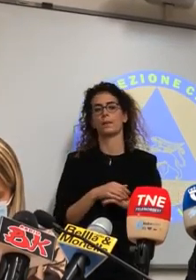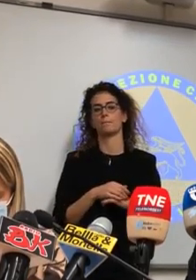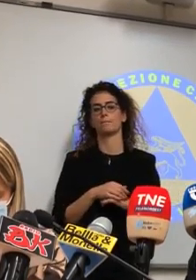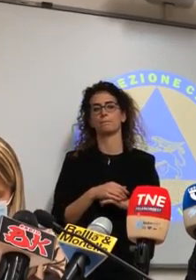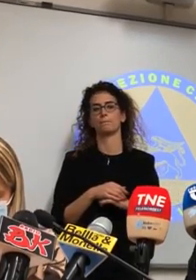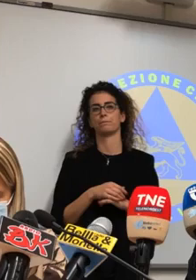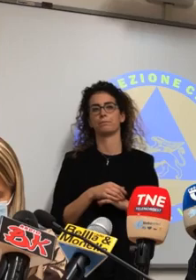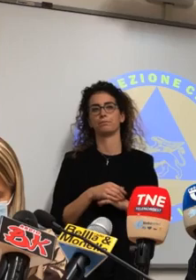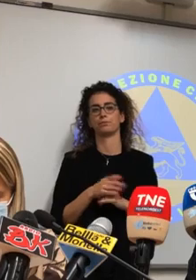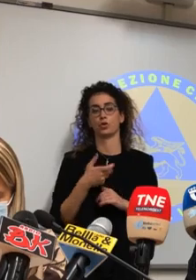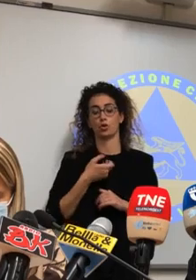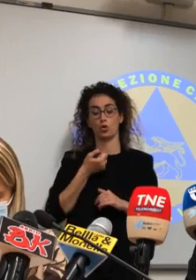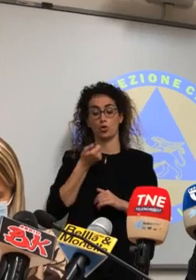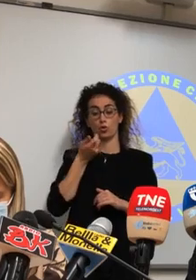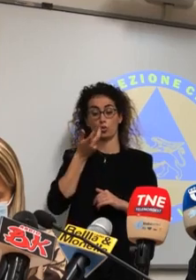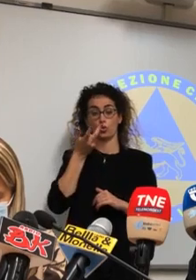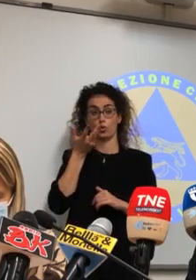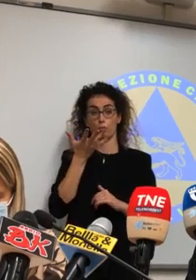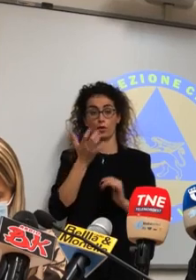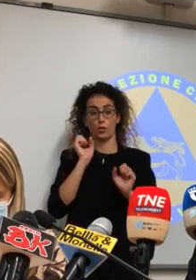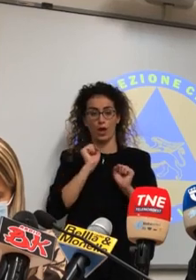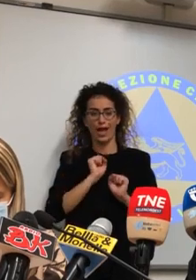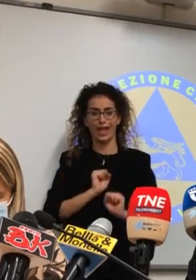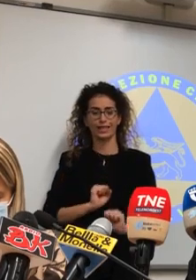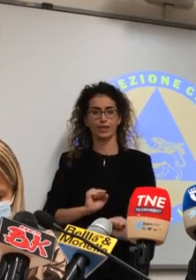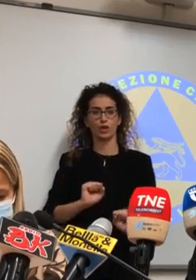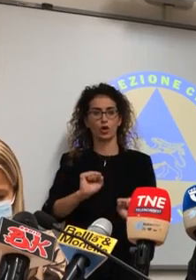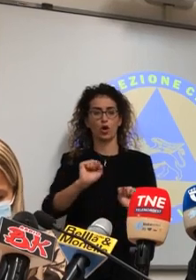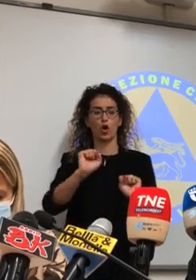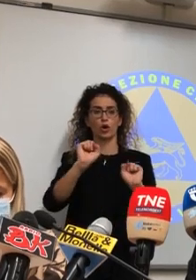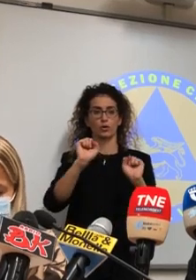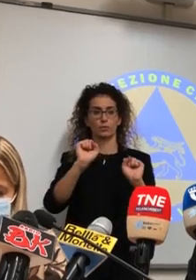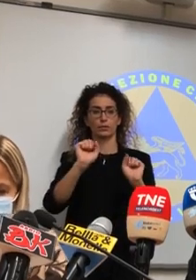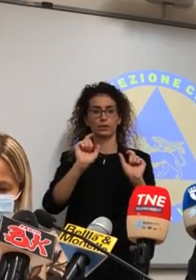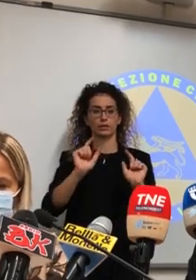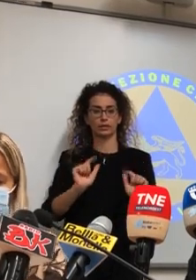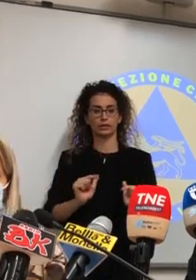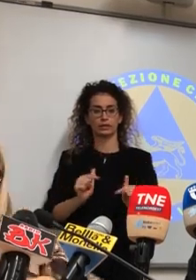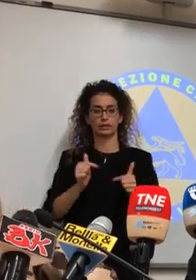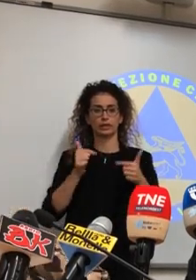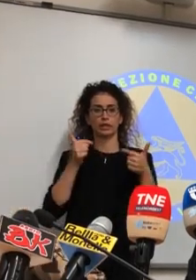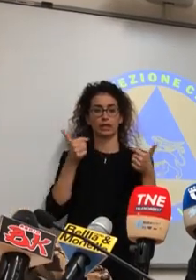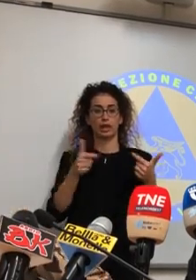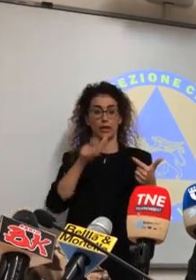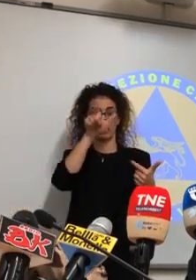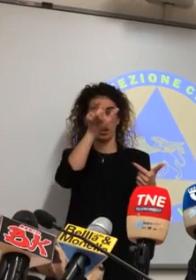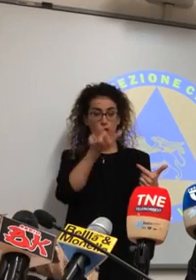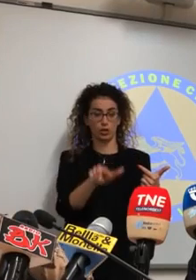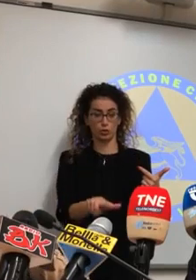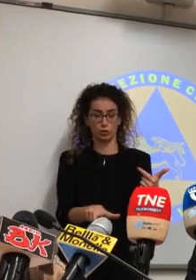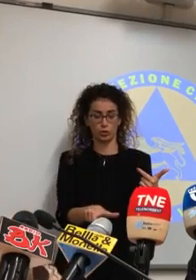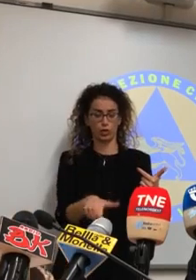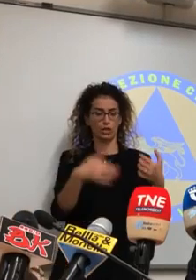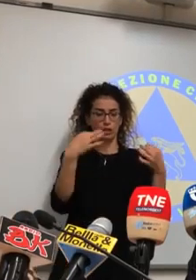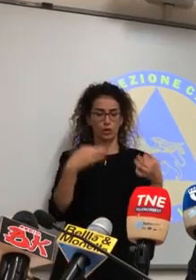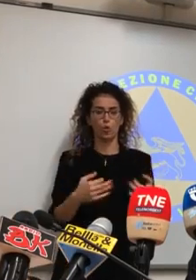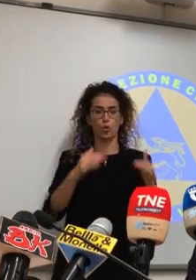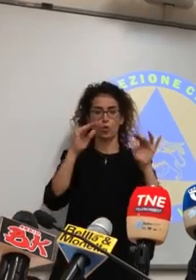un livello di anticorpi che possa assicurare che quella persona è